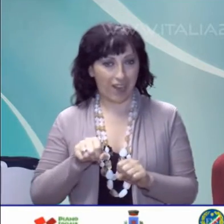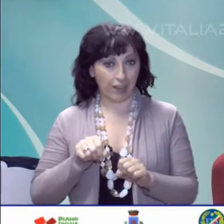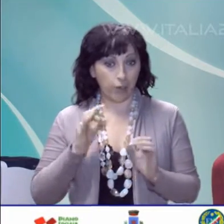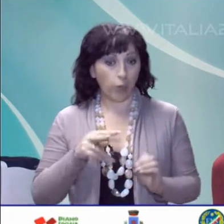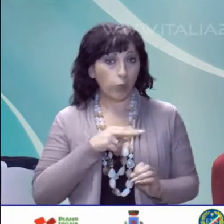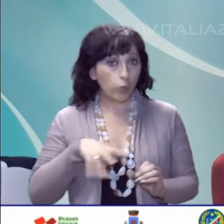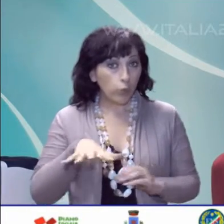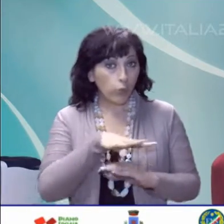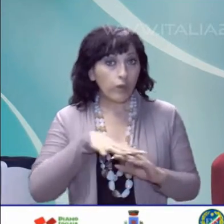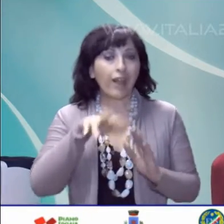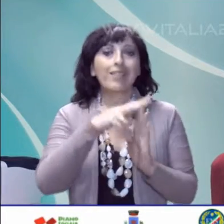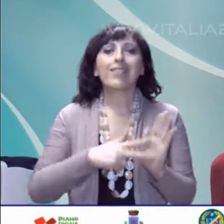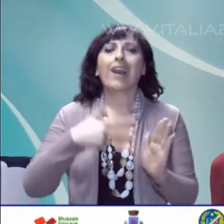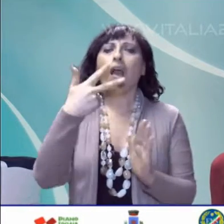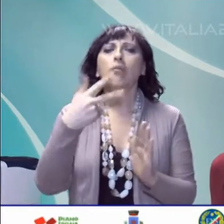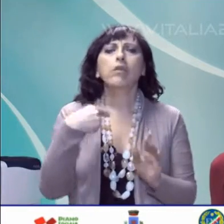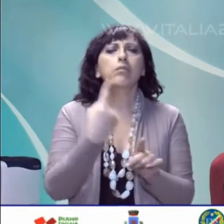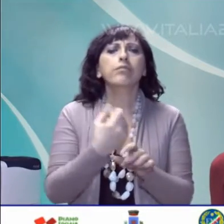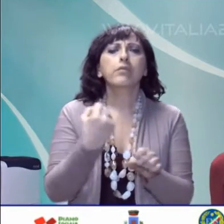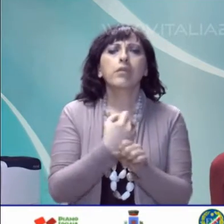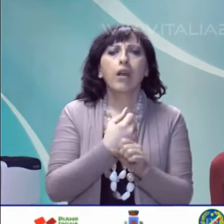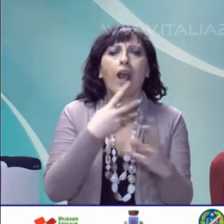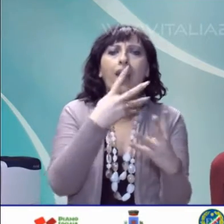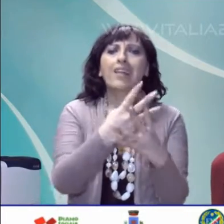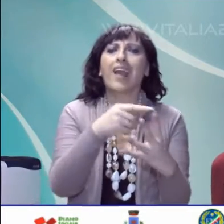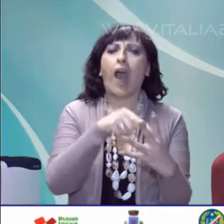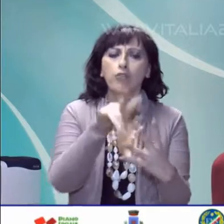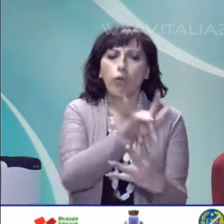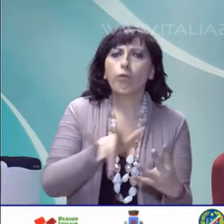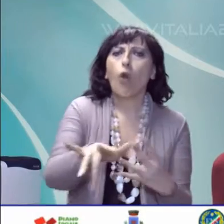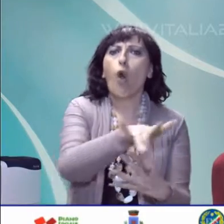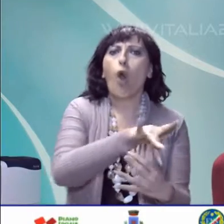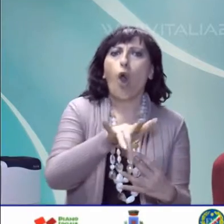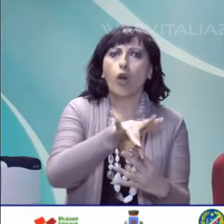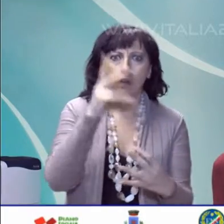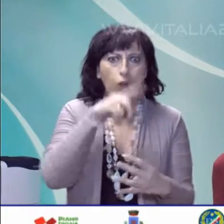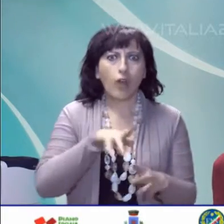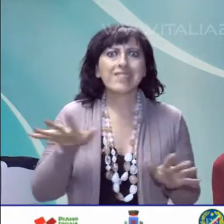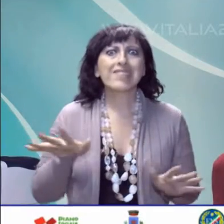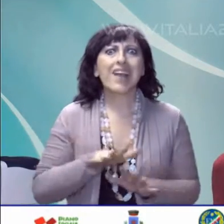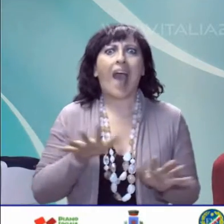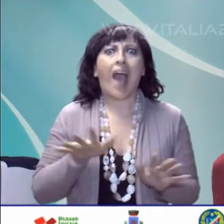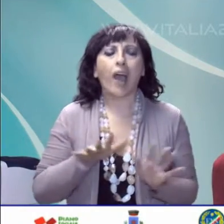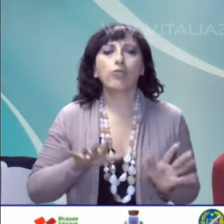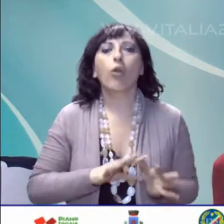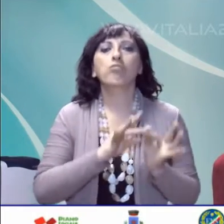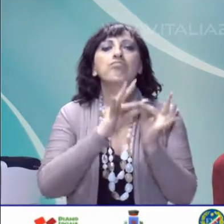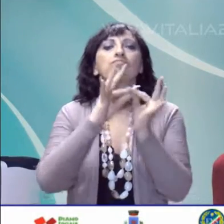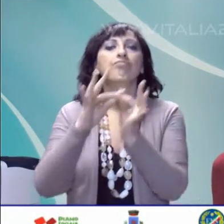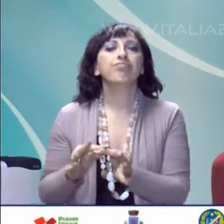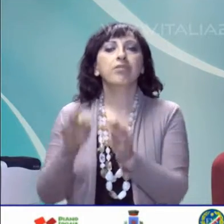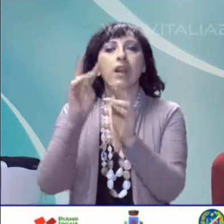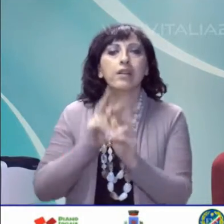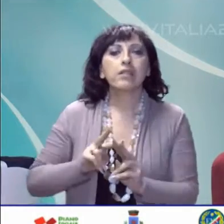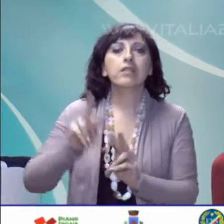a guardia dell'ormai vuoto carcere di Sala Consilina è riuscito nell'impresa di portare alla ribalta